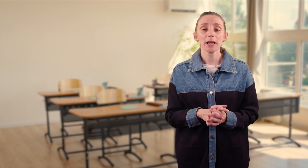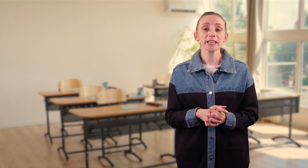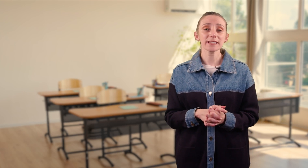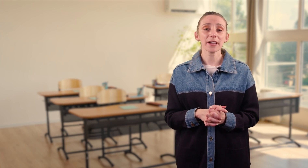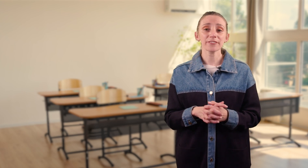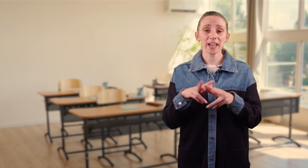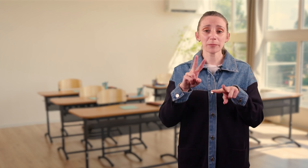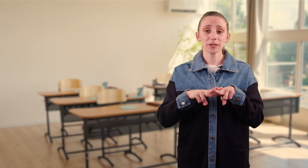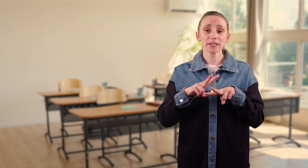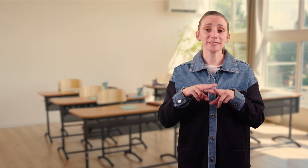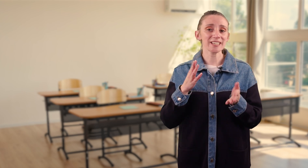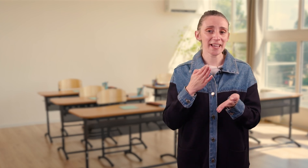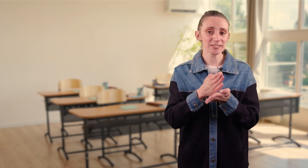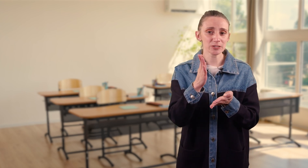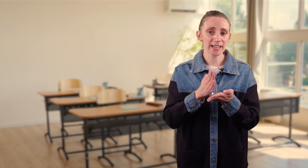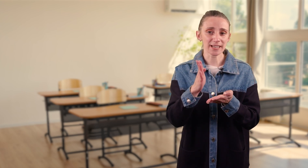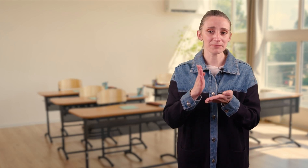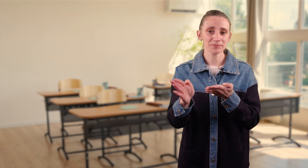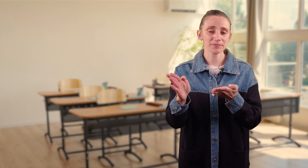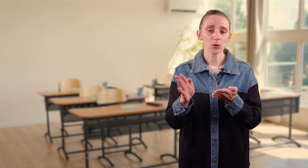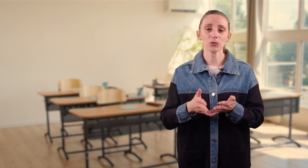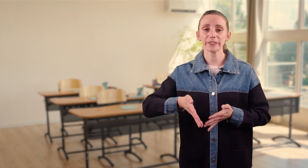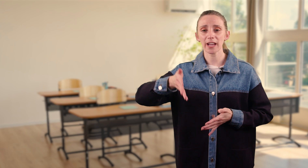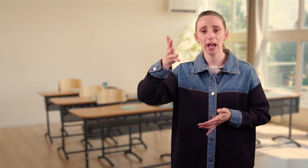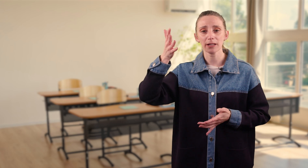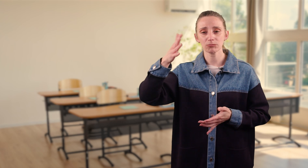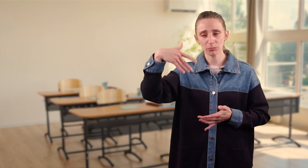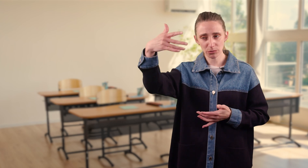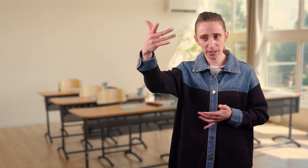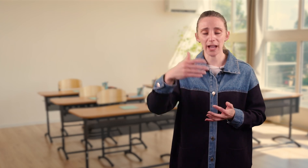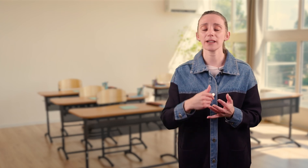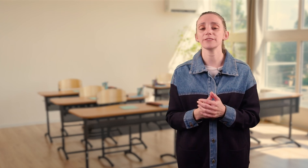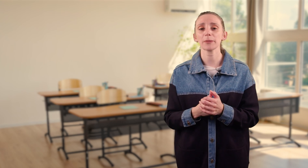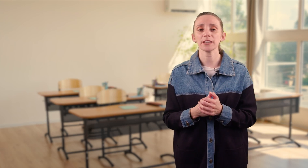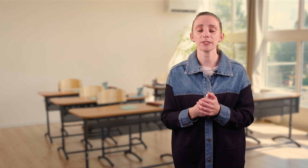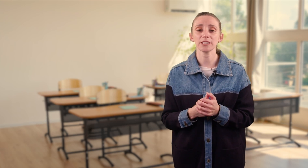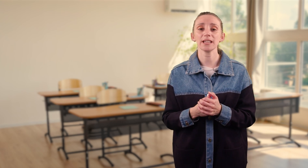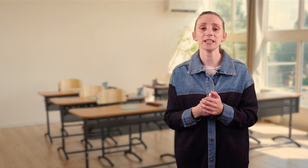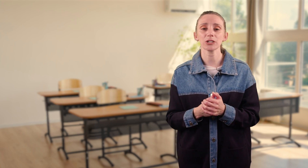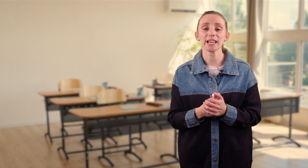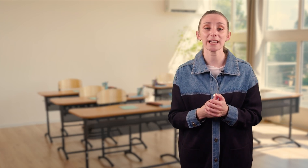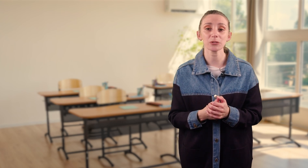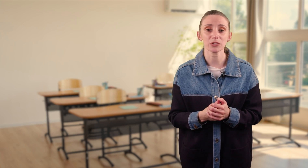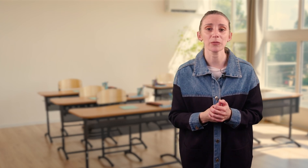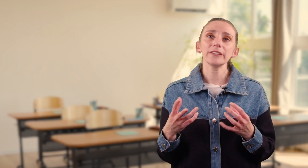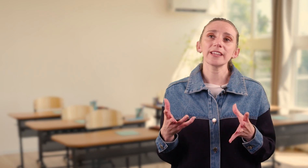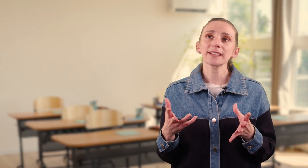qui est un verbe directionnel. On les verra plus tard, les verbes directionnels, il y en a quelques-uns. Ils viennent